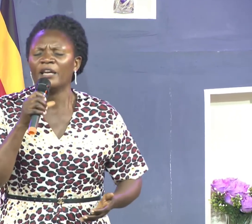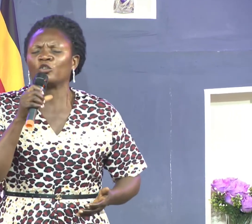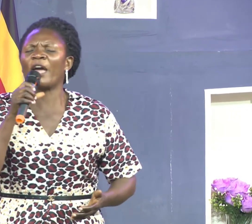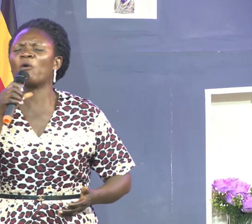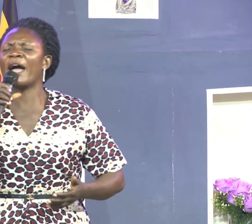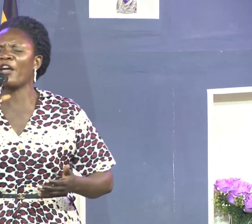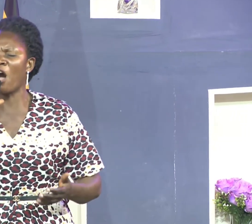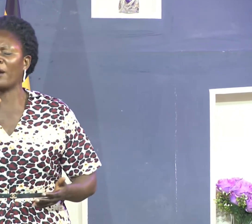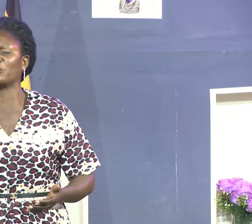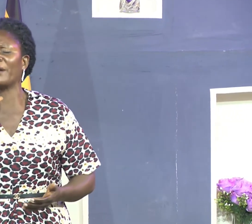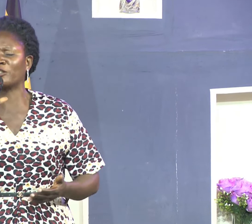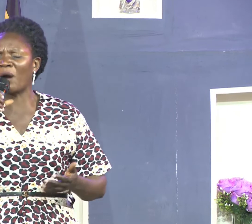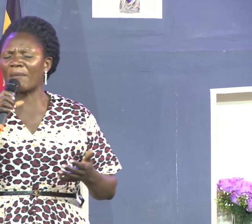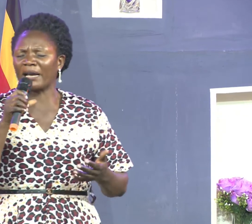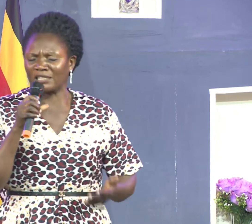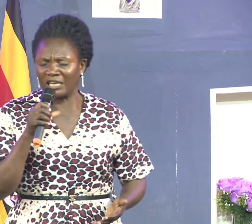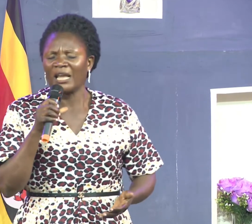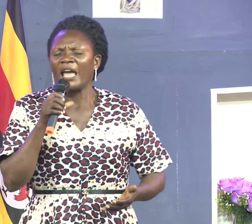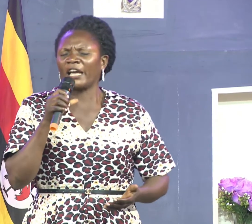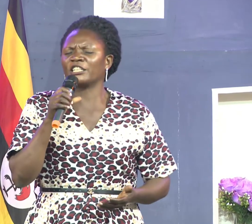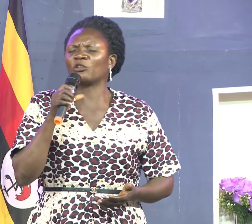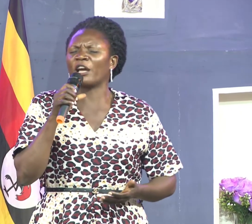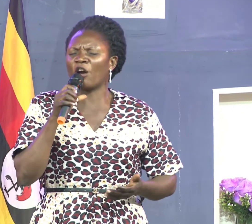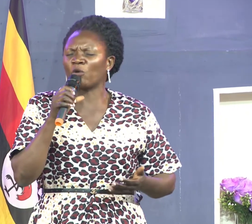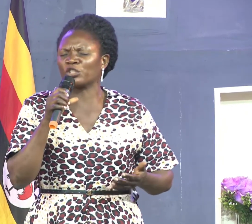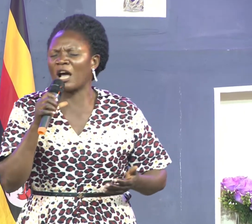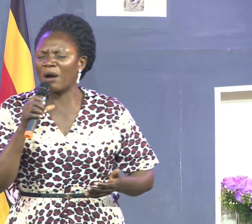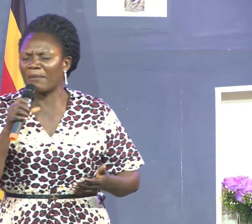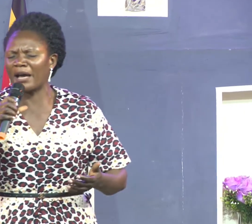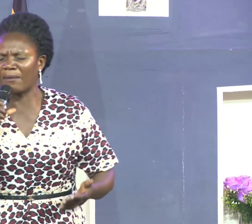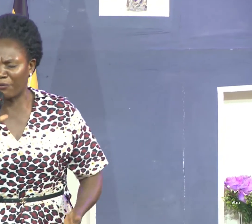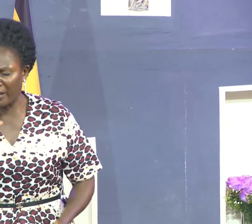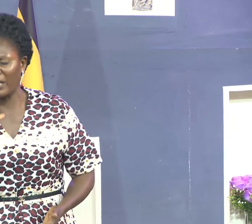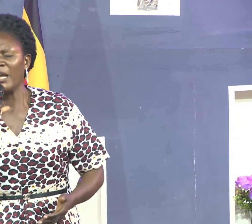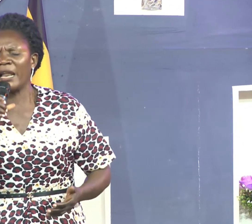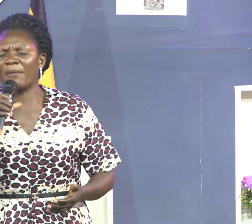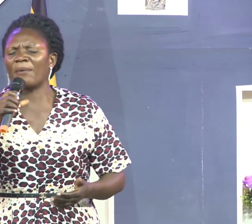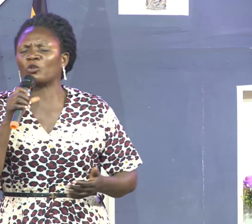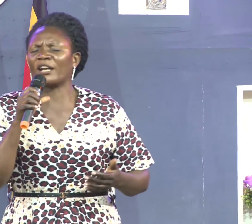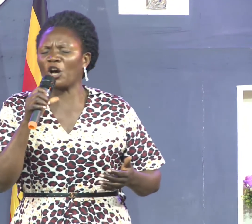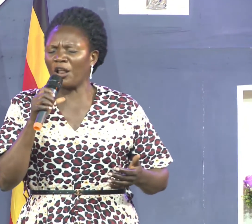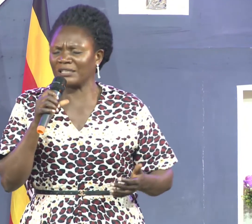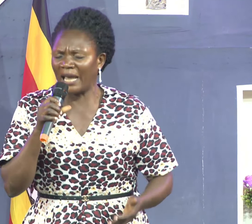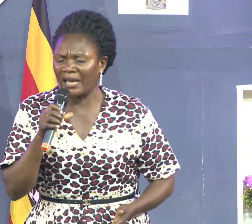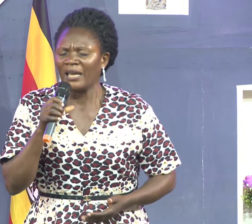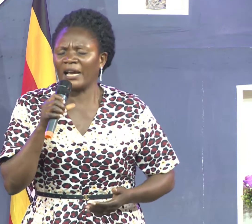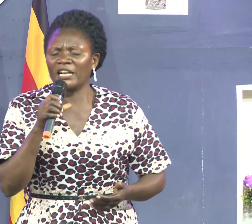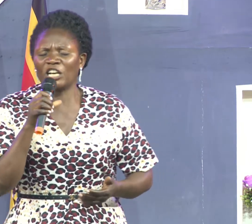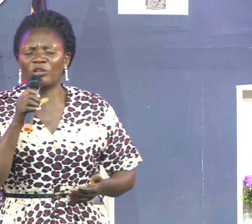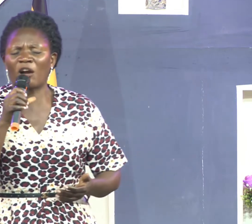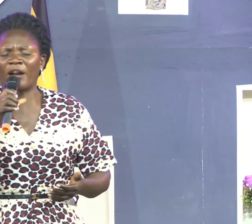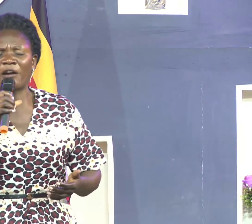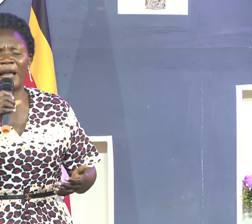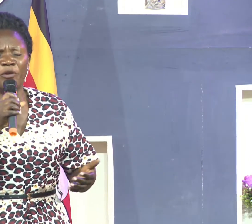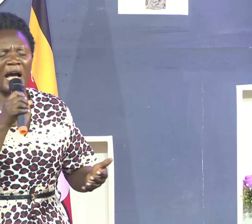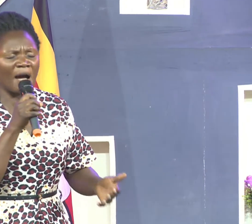amuwe. Tweweyo katonda tuwa magezi. Engeri jetu gendo kukusamu haba na bafe. Na baba tuwe tolote. Engeri